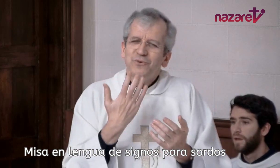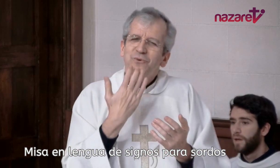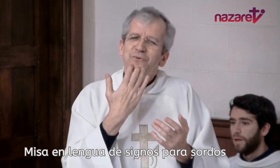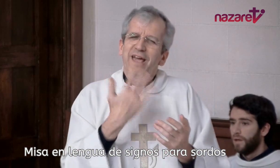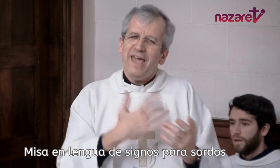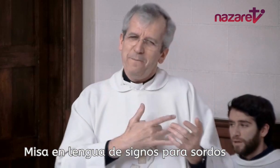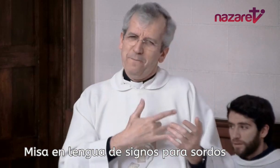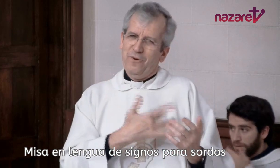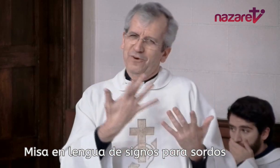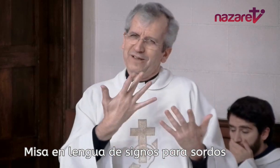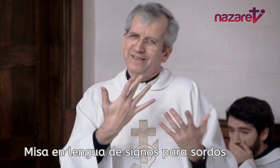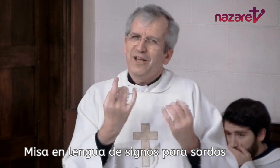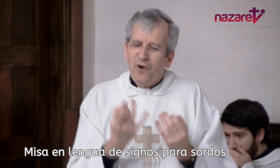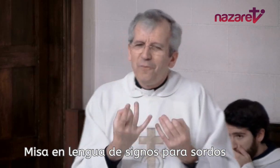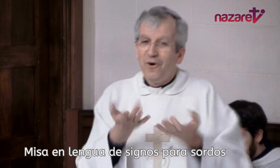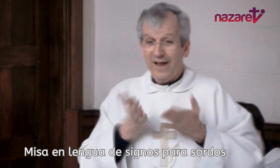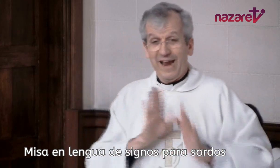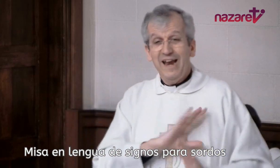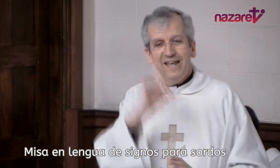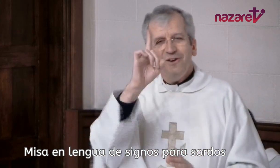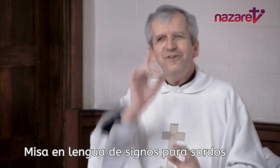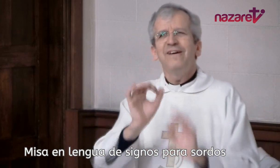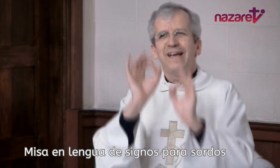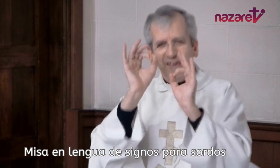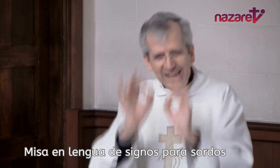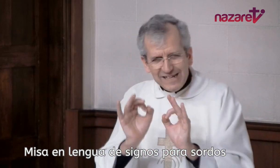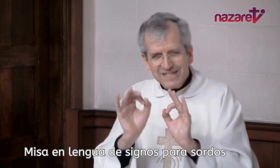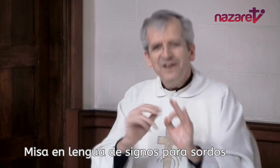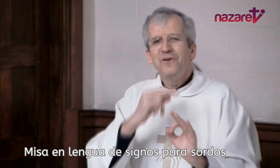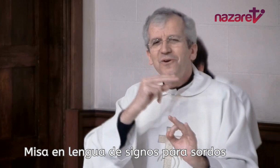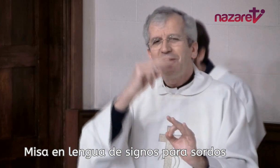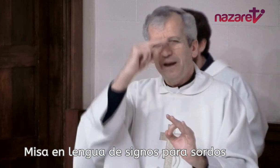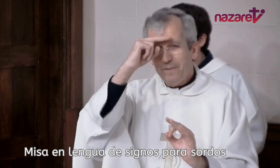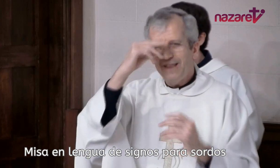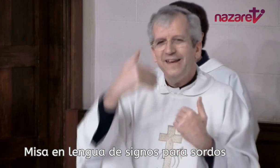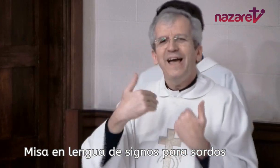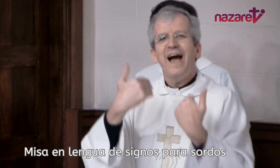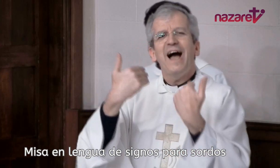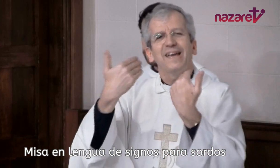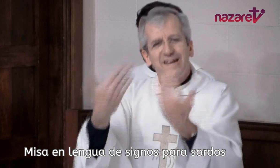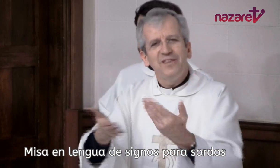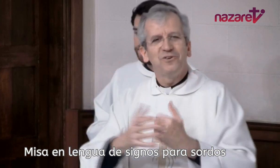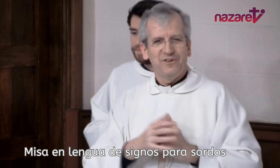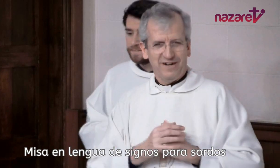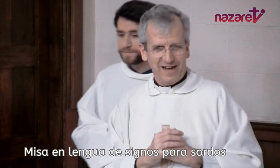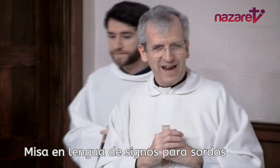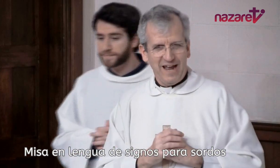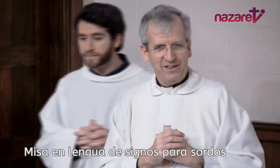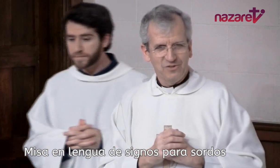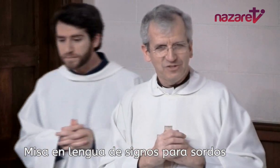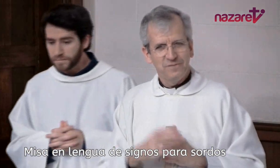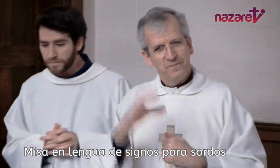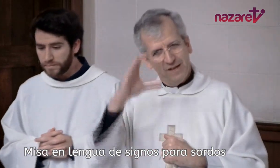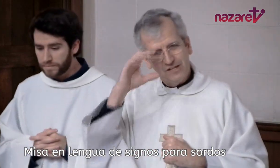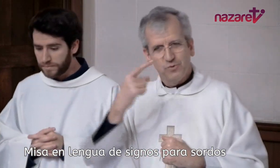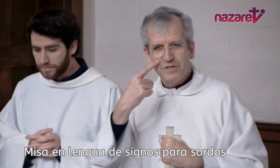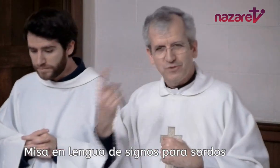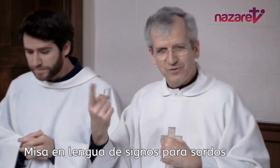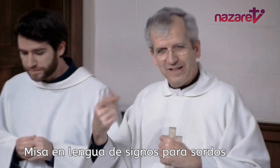un ejemplo de cómo el Hijo es lo que el Padre ha querido regalarnos. Escuchemos con